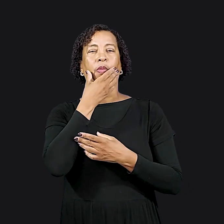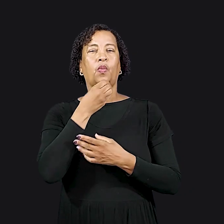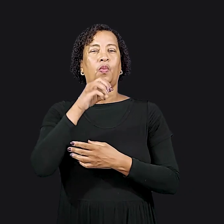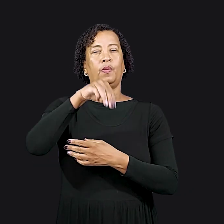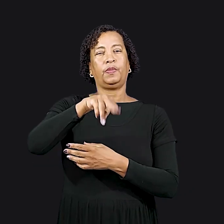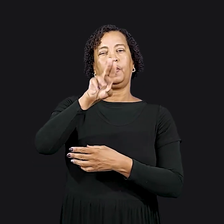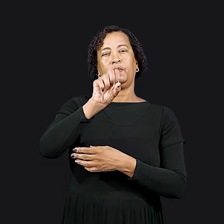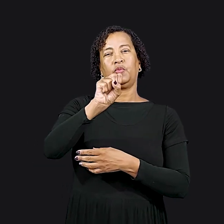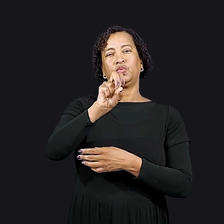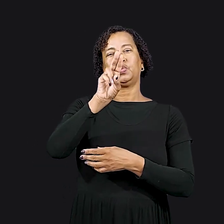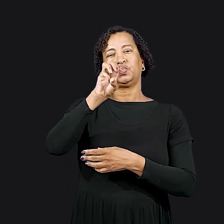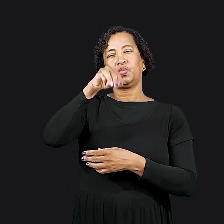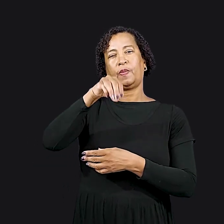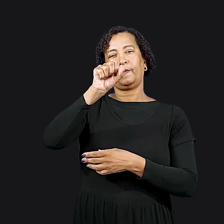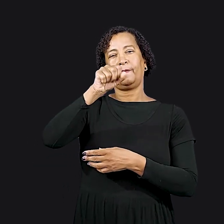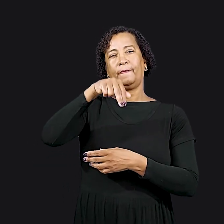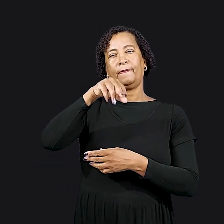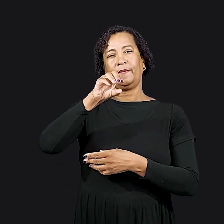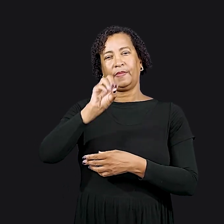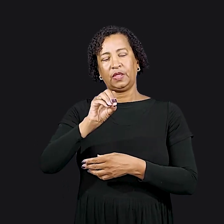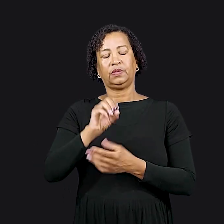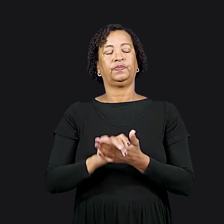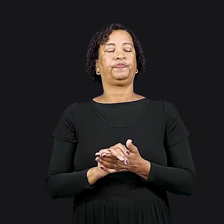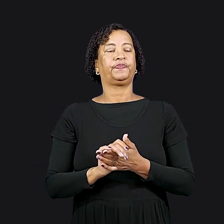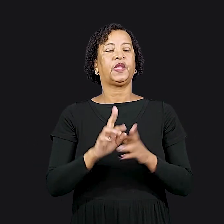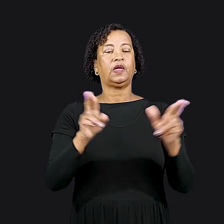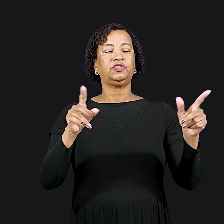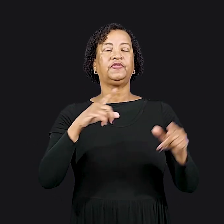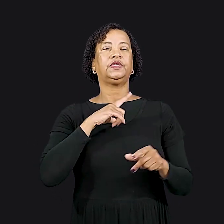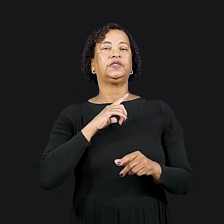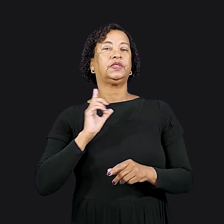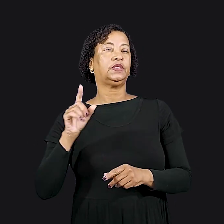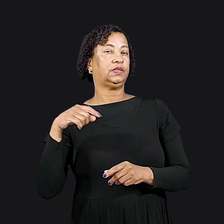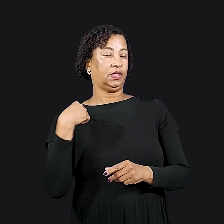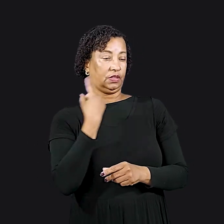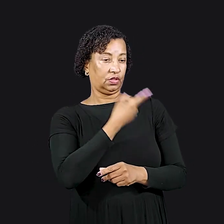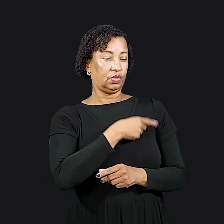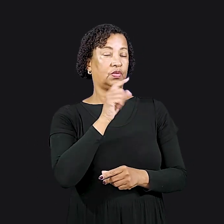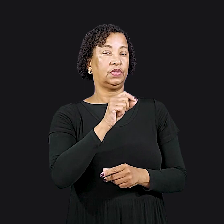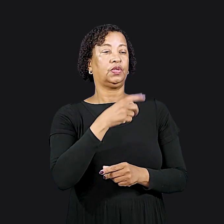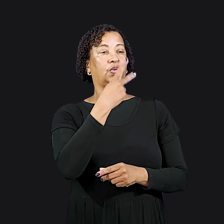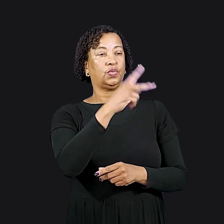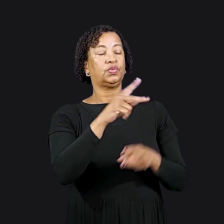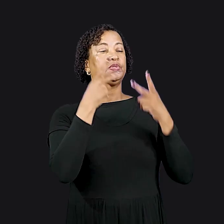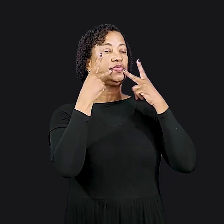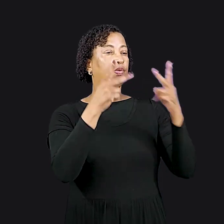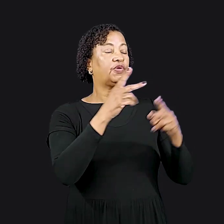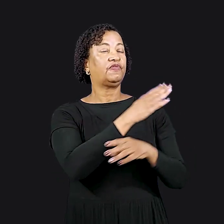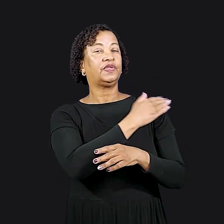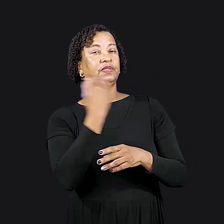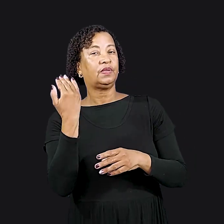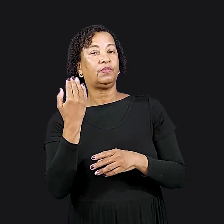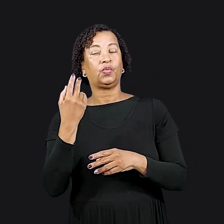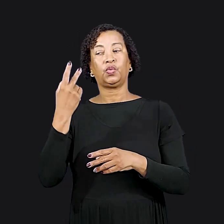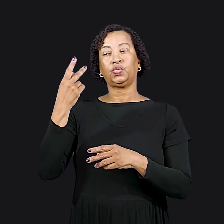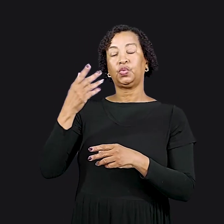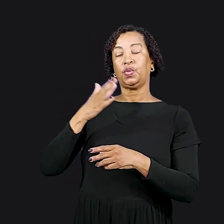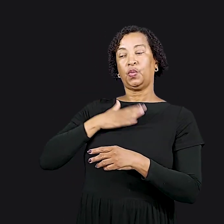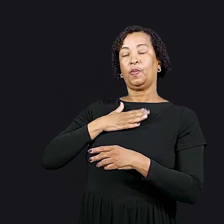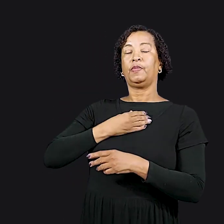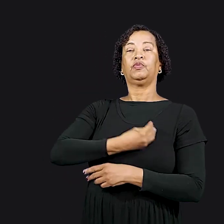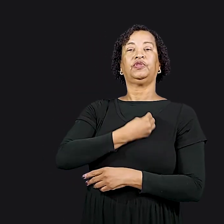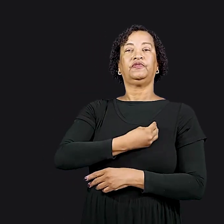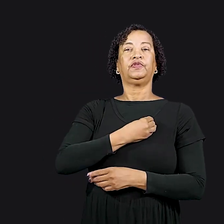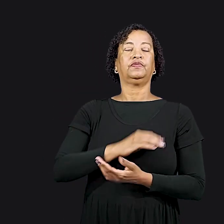muçulmano: "A diferença que há entre nós é que o seu profeta está morto e o meu está vivo." O muçulmano lhe